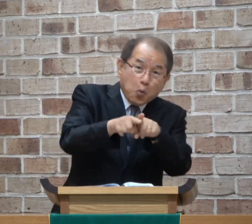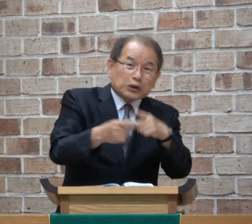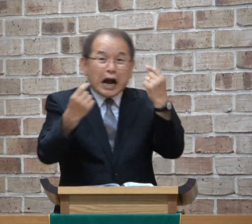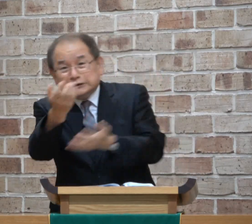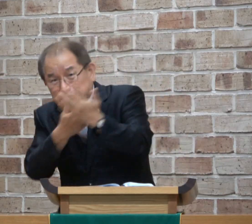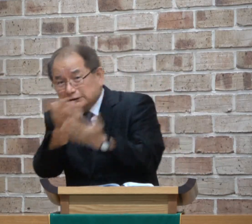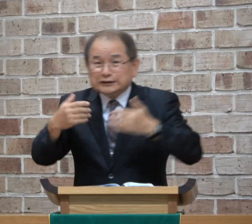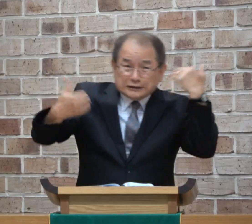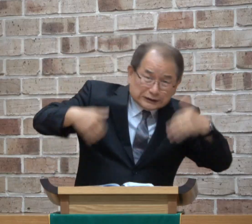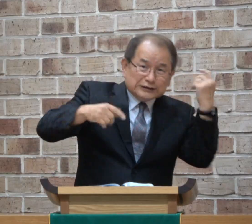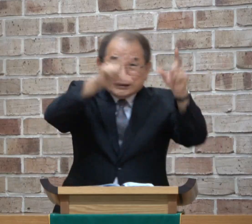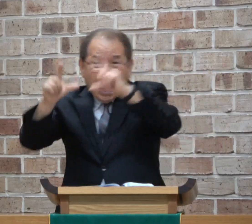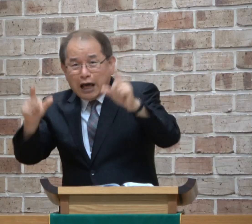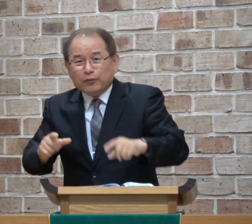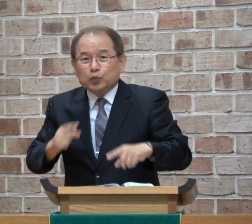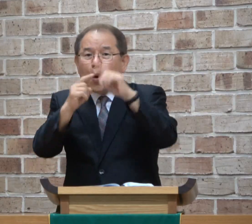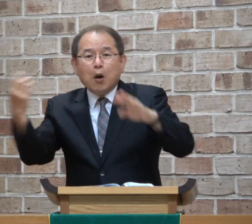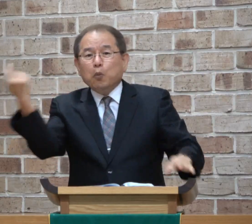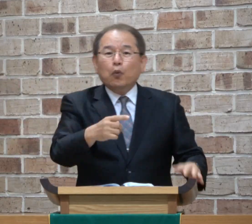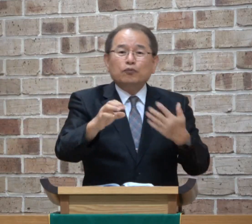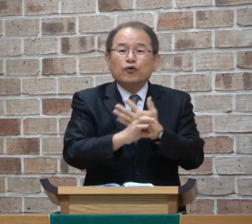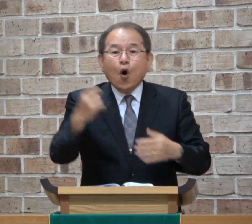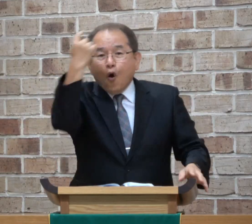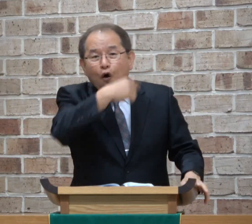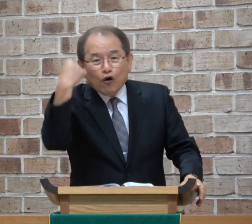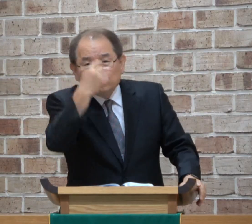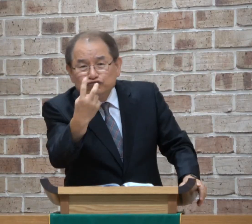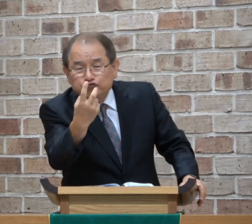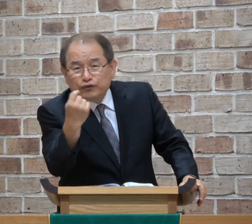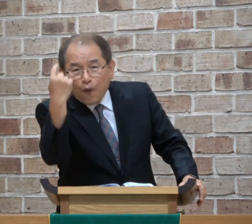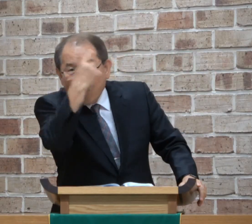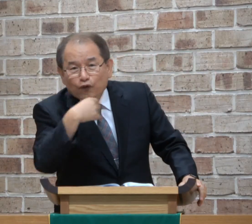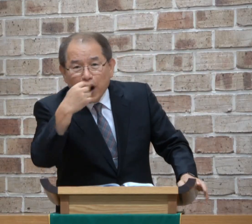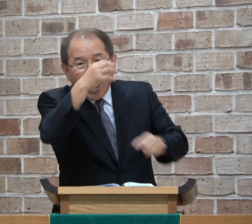않고 세속에 물들어서 함께 섞이지 않는 것입니다.